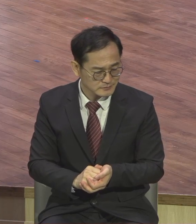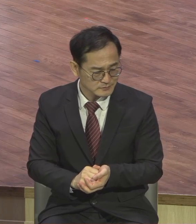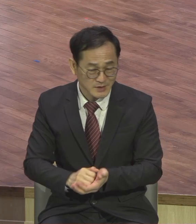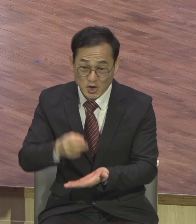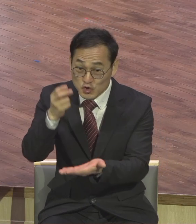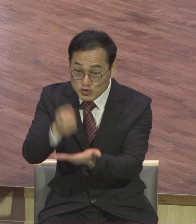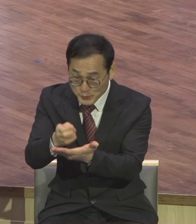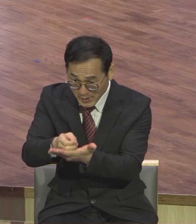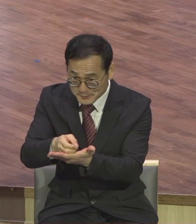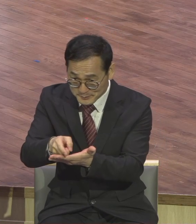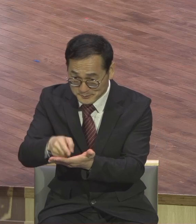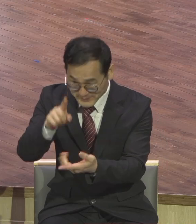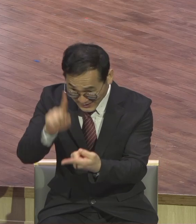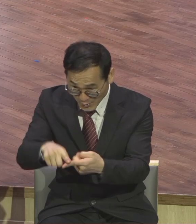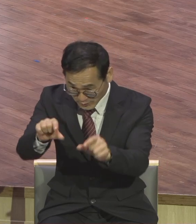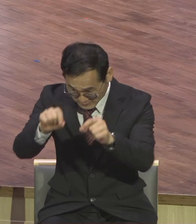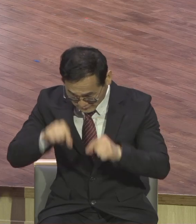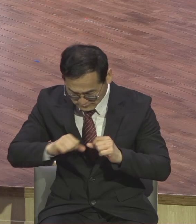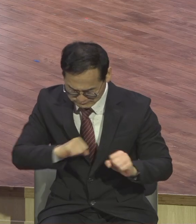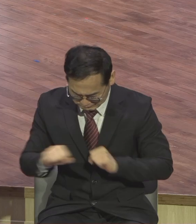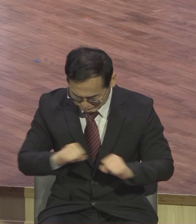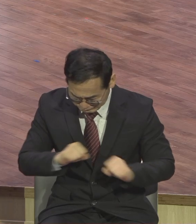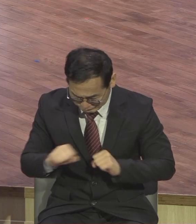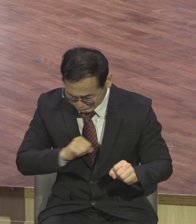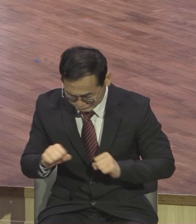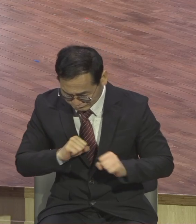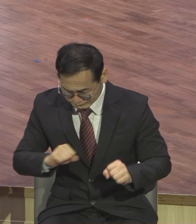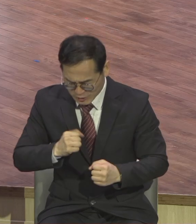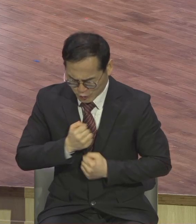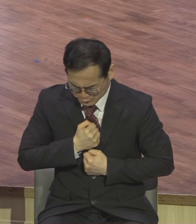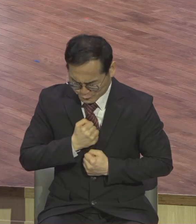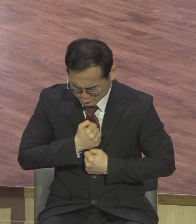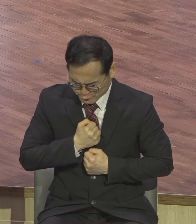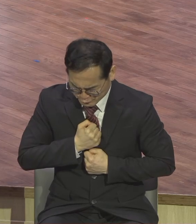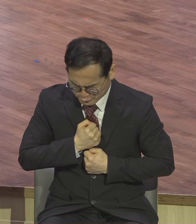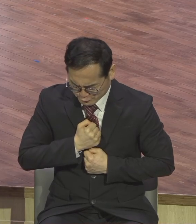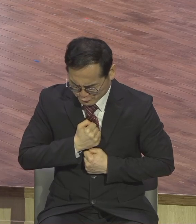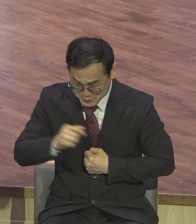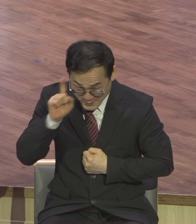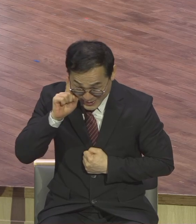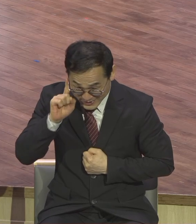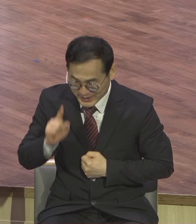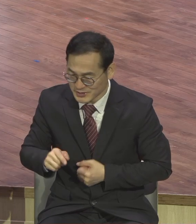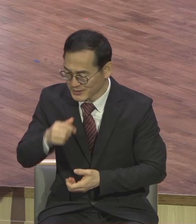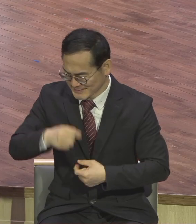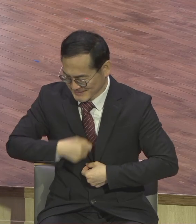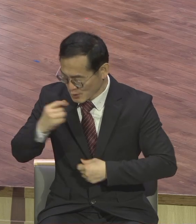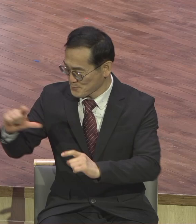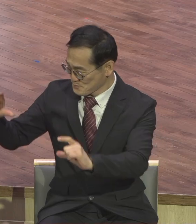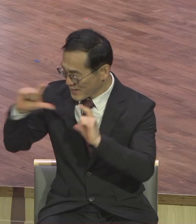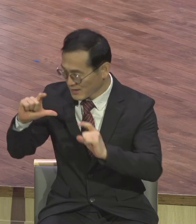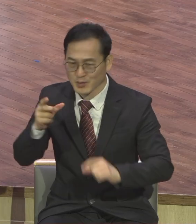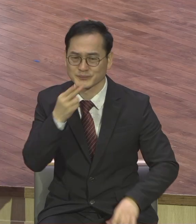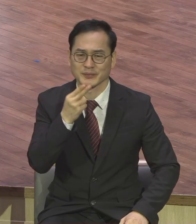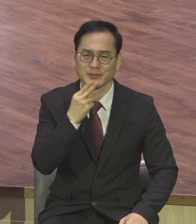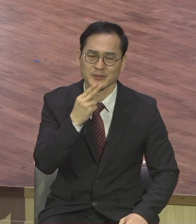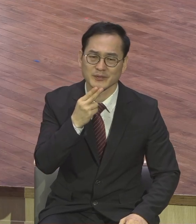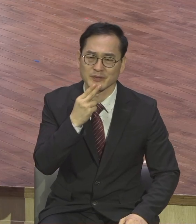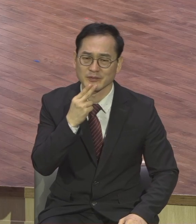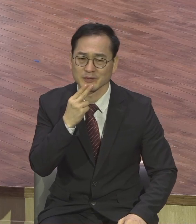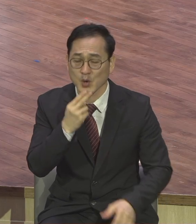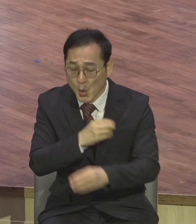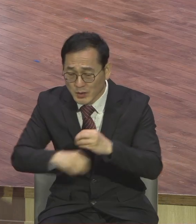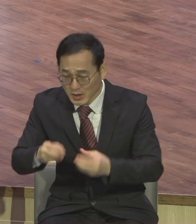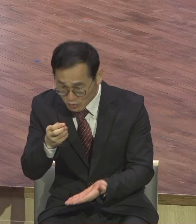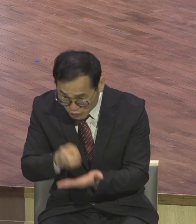어렵다 하심을 얻을 육체가 없나니 율법으로는 죄를 깨달음이라 그랬어요.